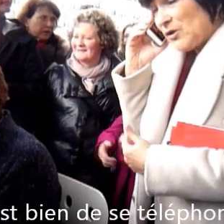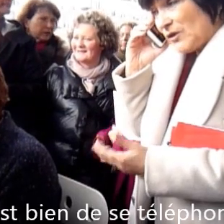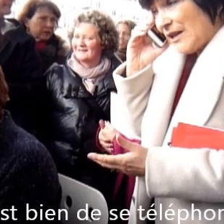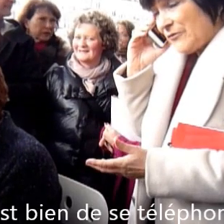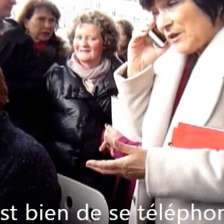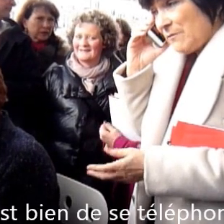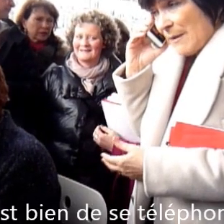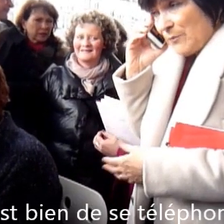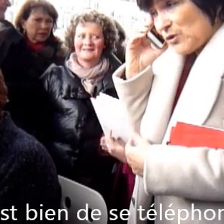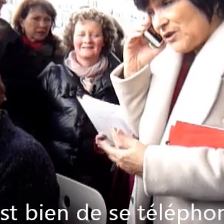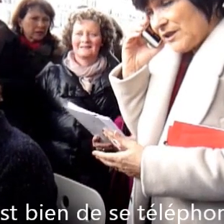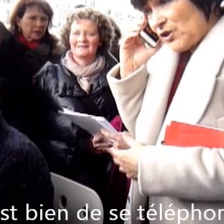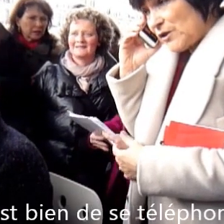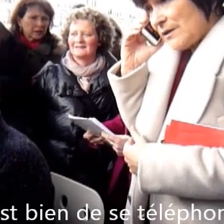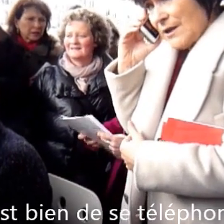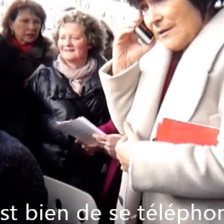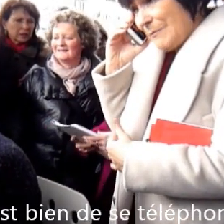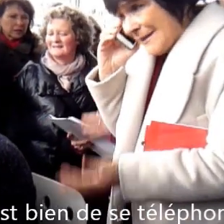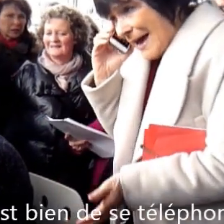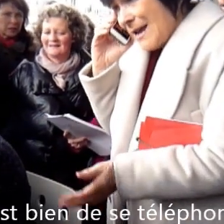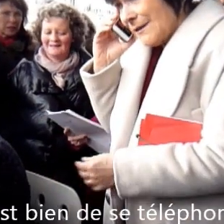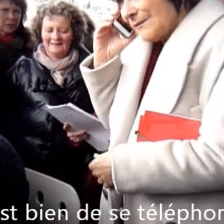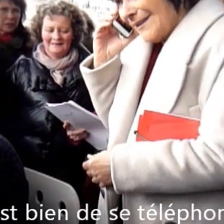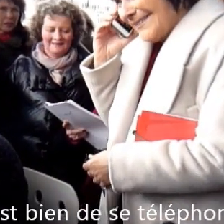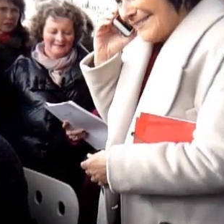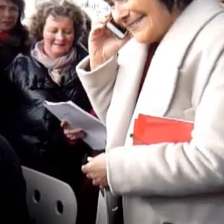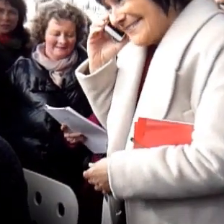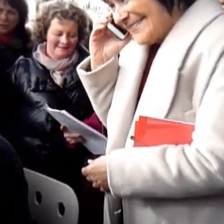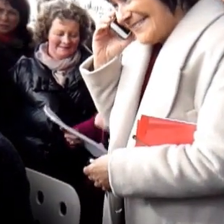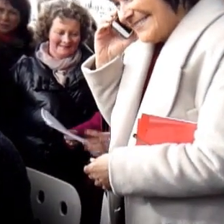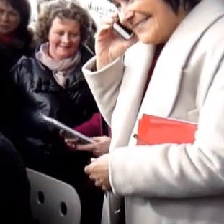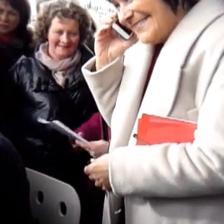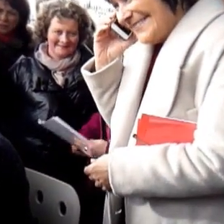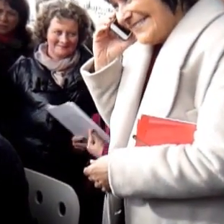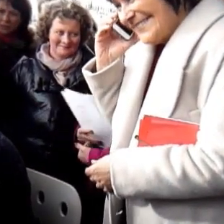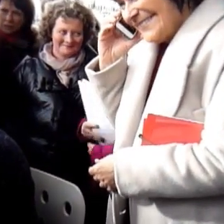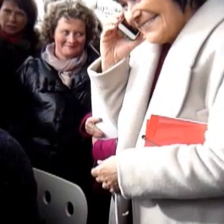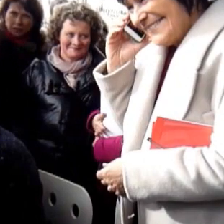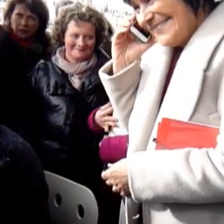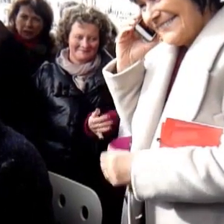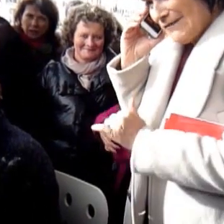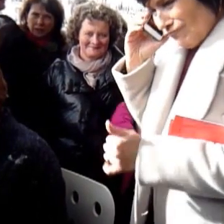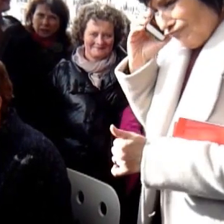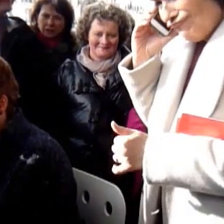C'est bien de se téléphoner même pour se dire des choses banales.